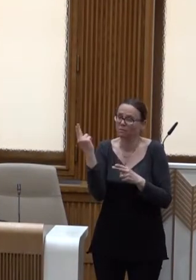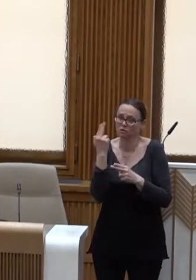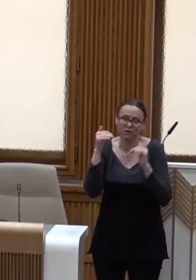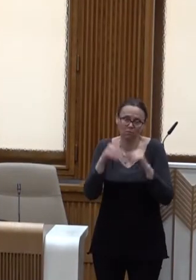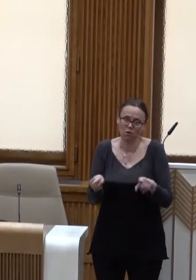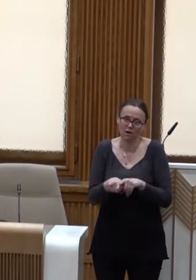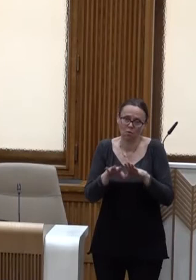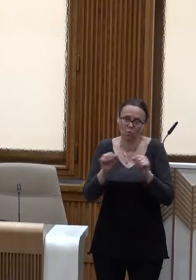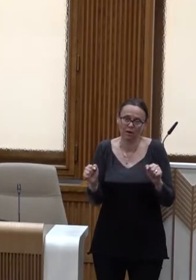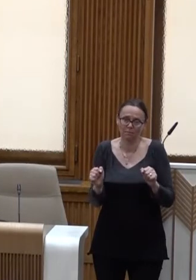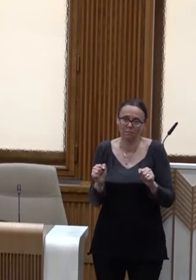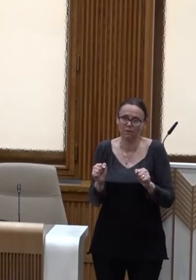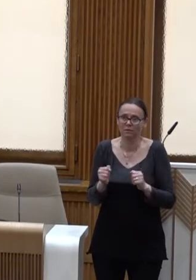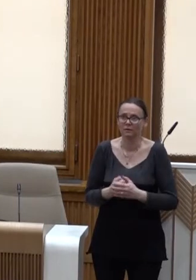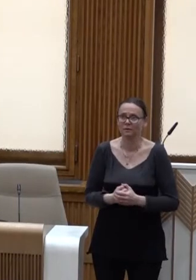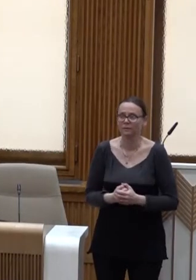enak ukrep.